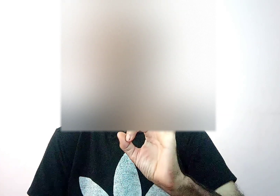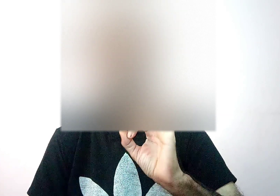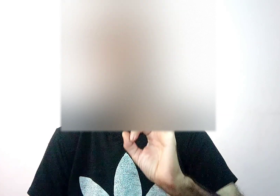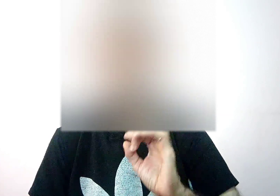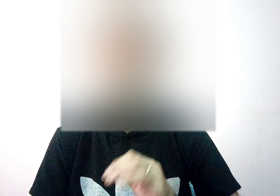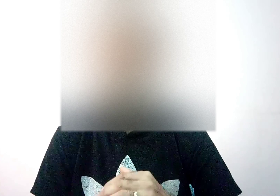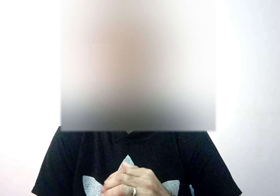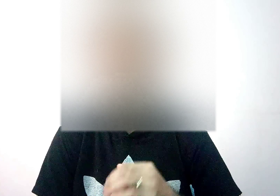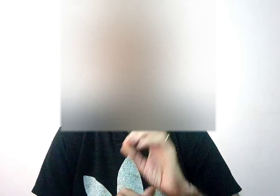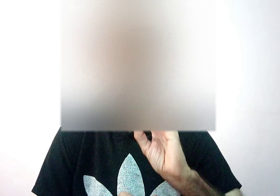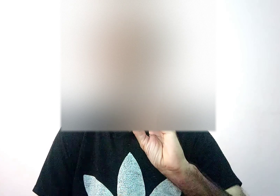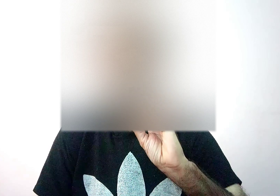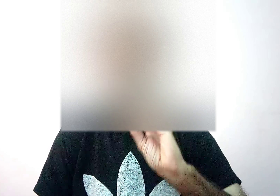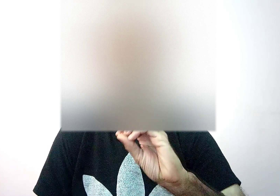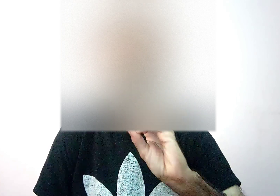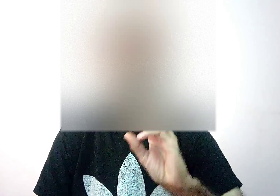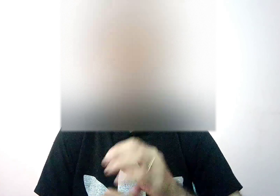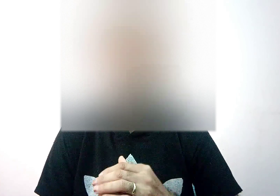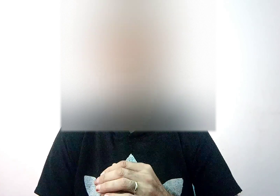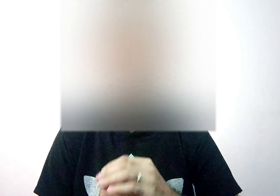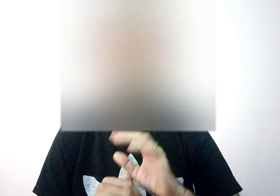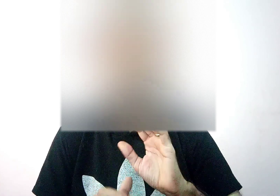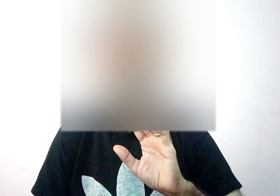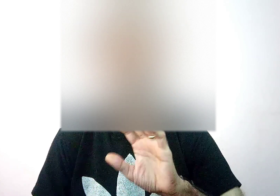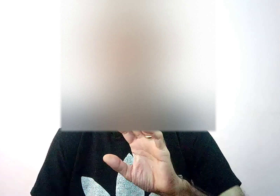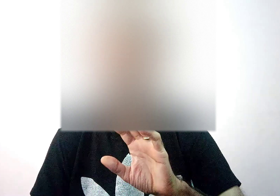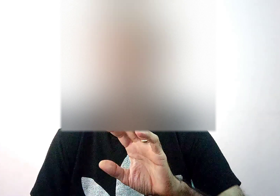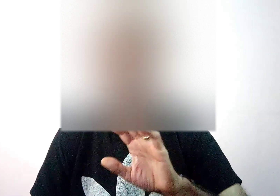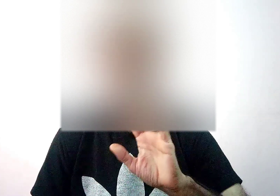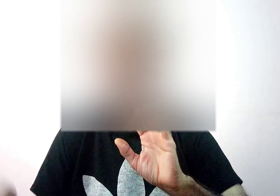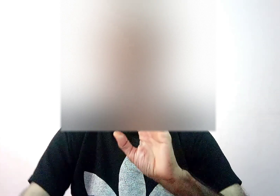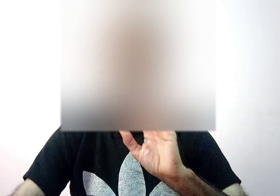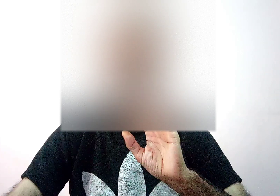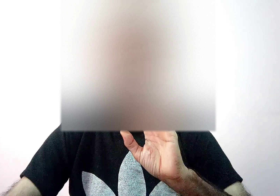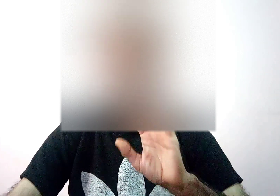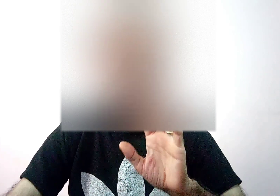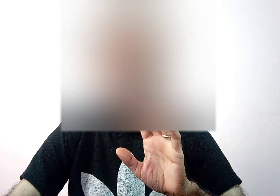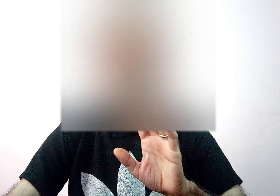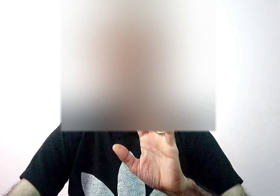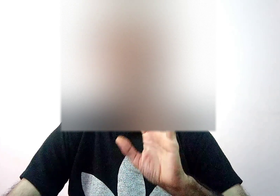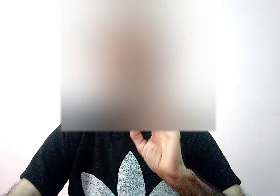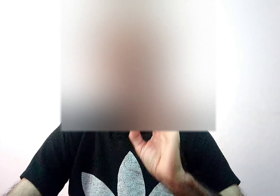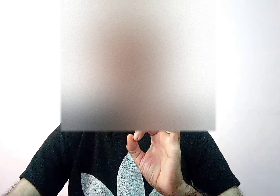اكون متاكد منها 100%. كان في خبر منشور وقال بالنص